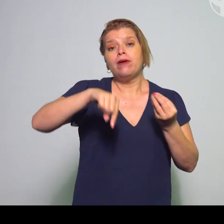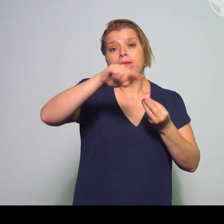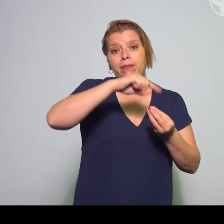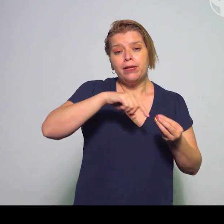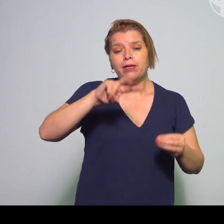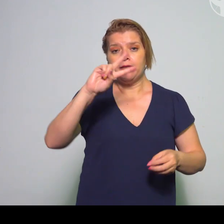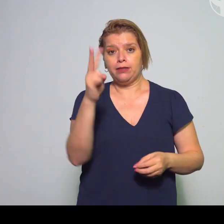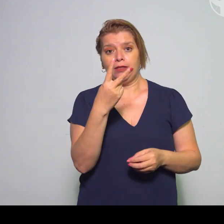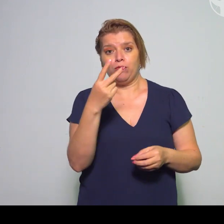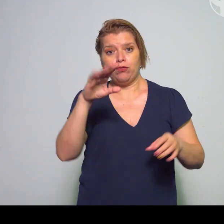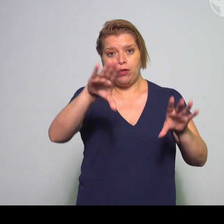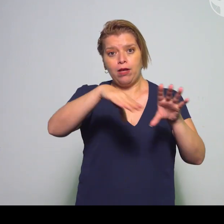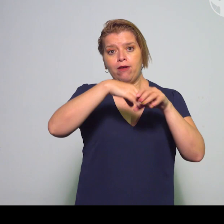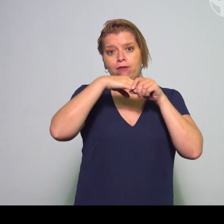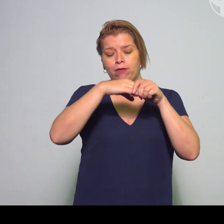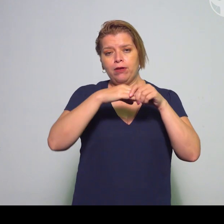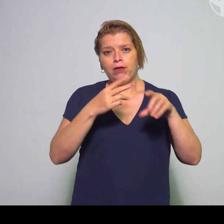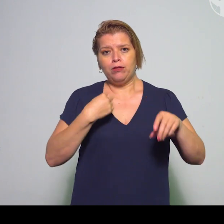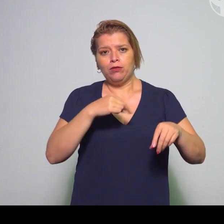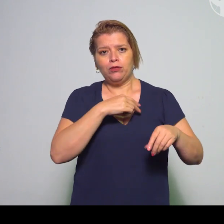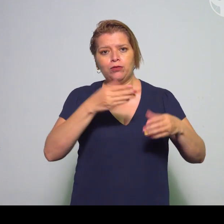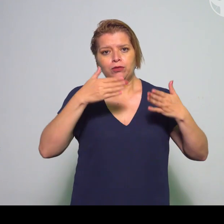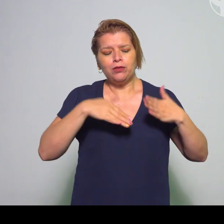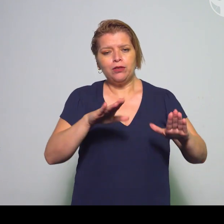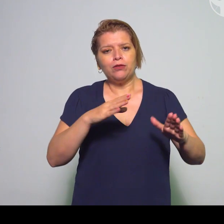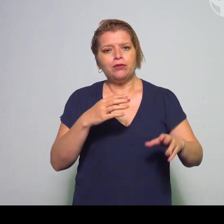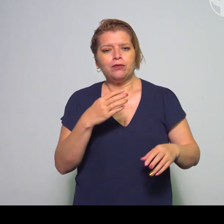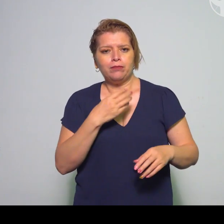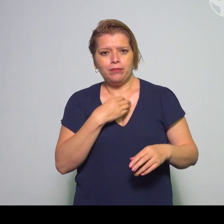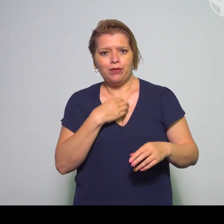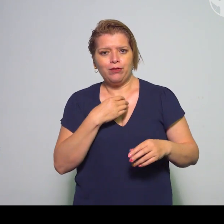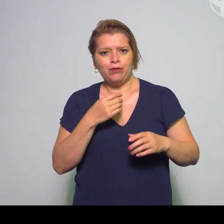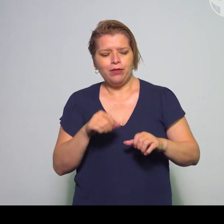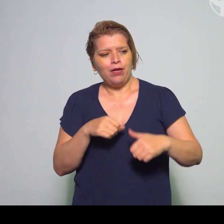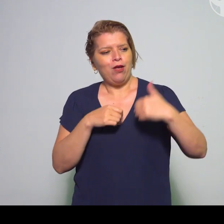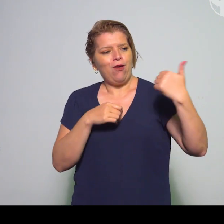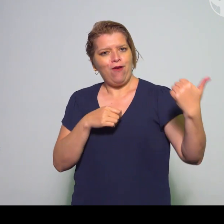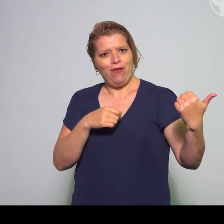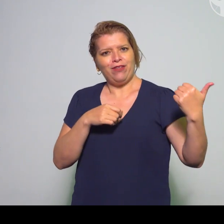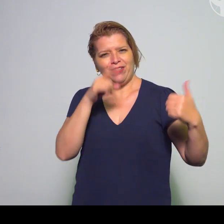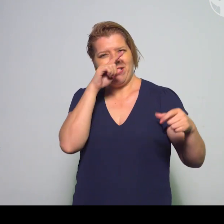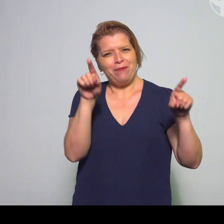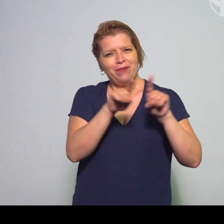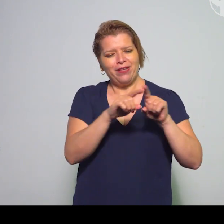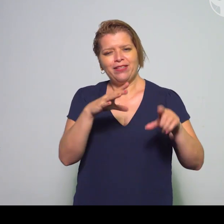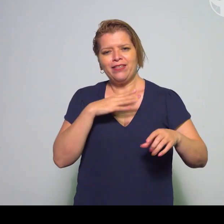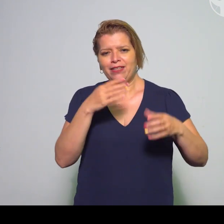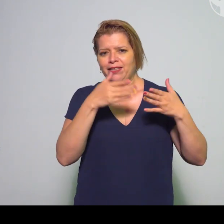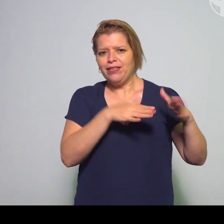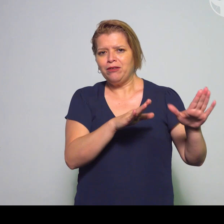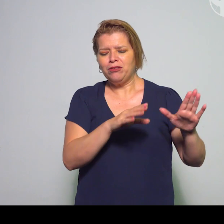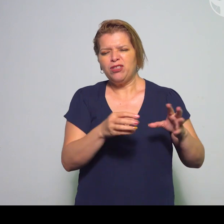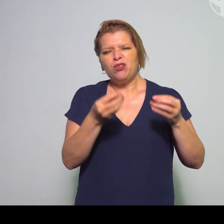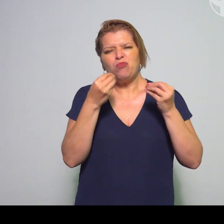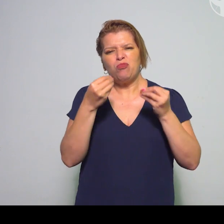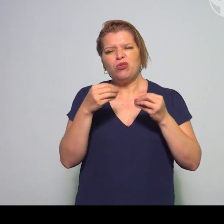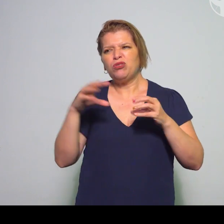segundo matrimonio. Aplica que nuestros hijos son los tuyos, los míos y los nuestros, y muchas